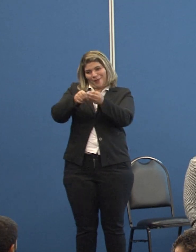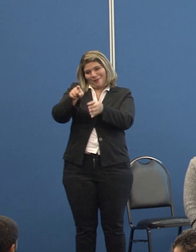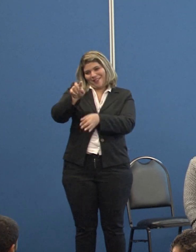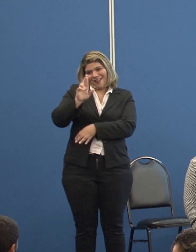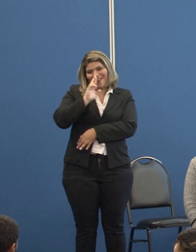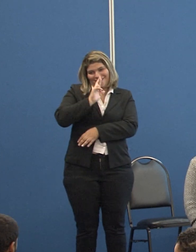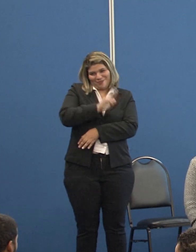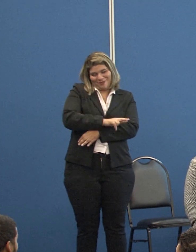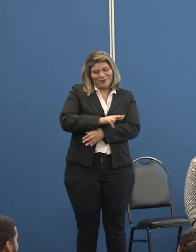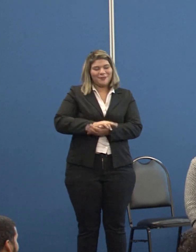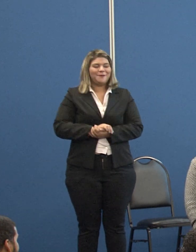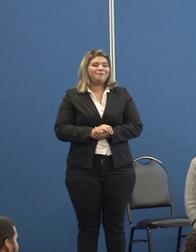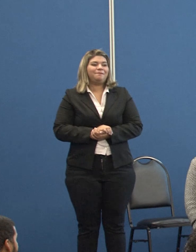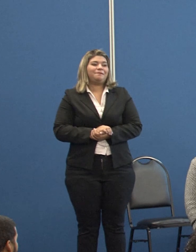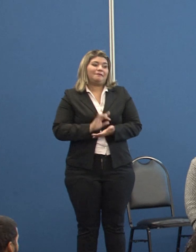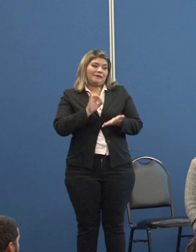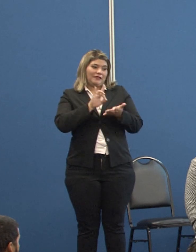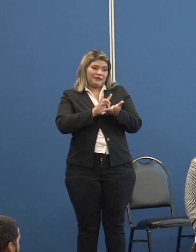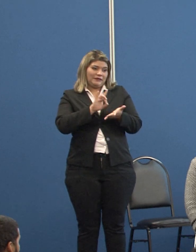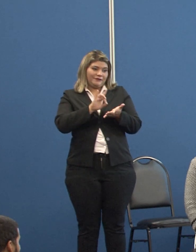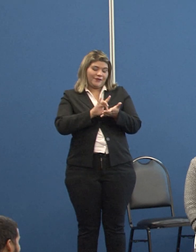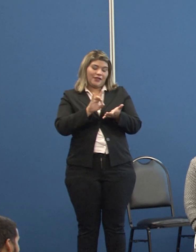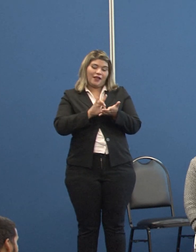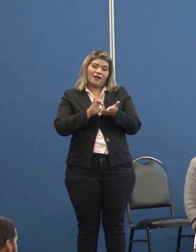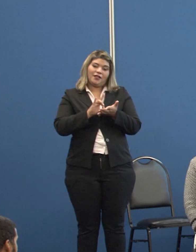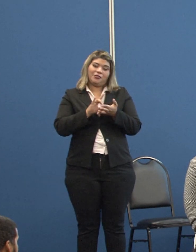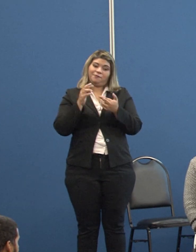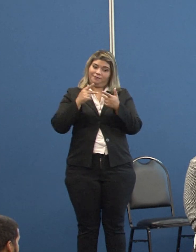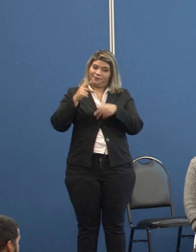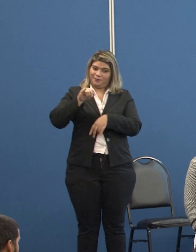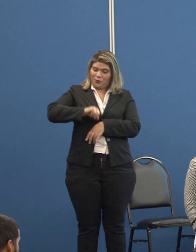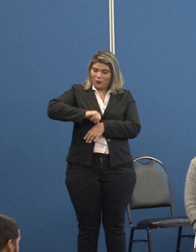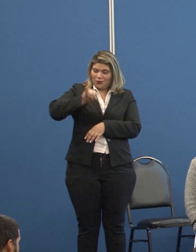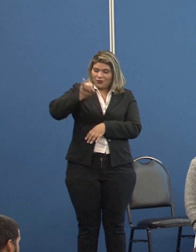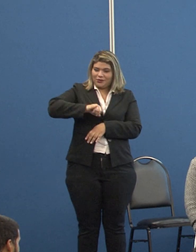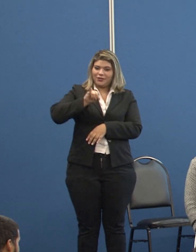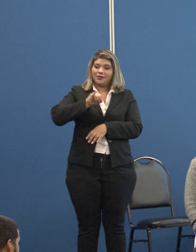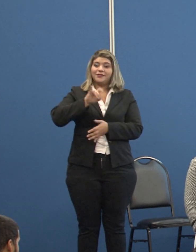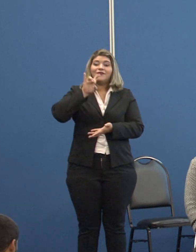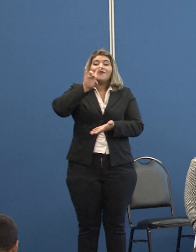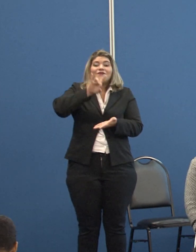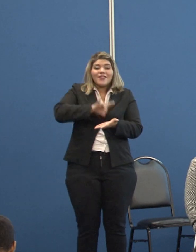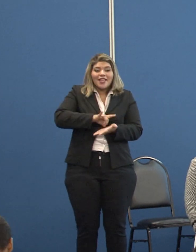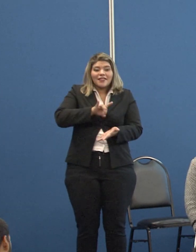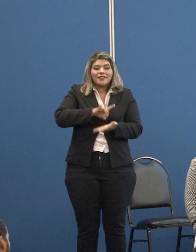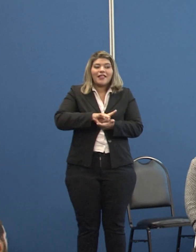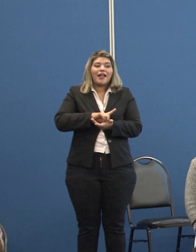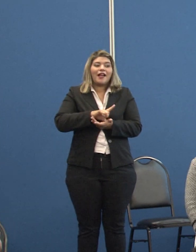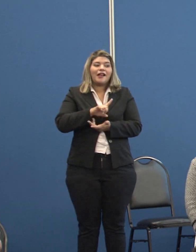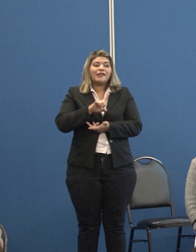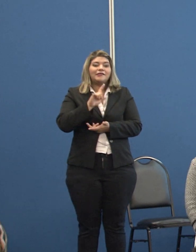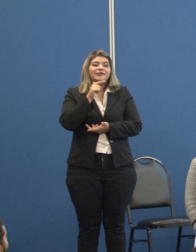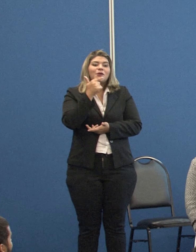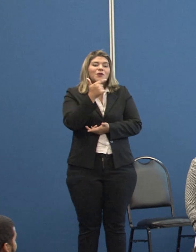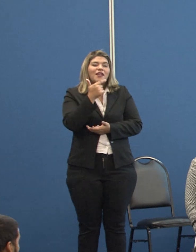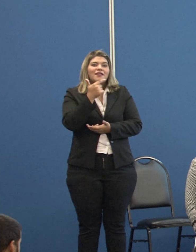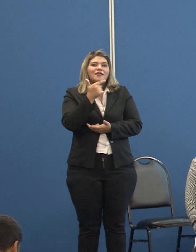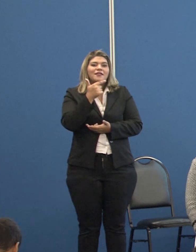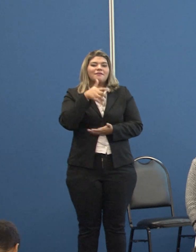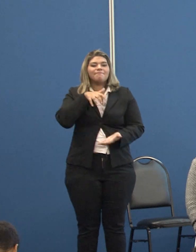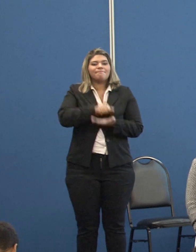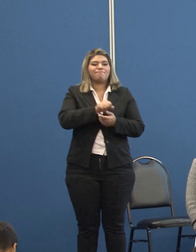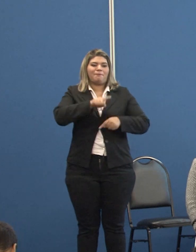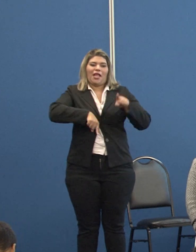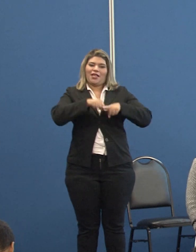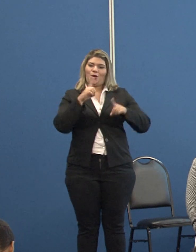porque uma das questões muito importantes é que, na verdade, nós não temos, assim, em registros,